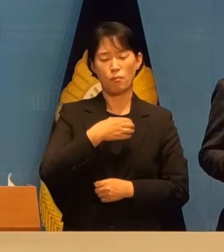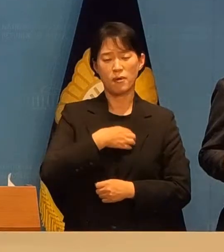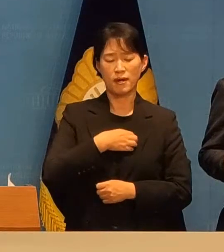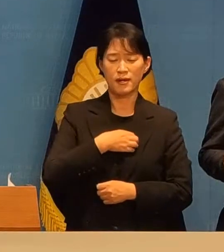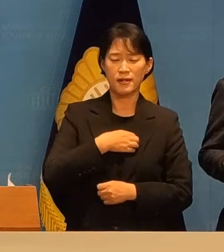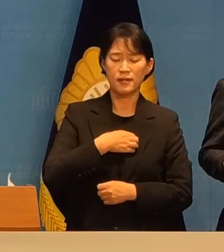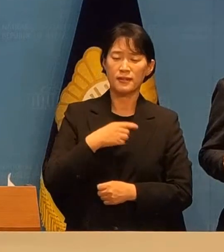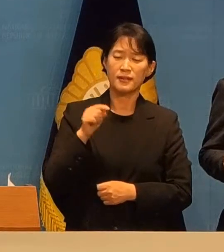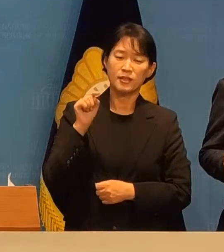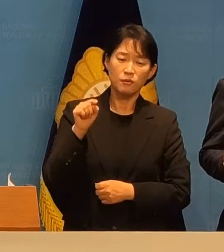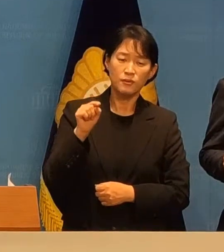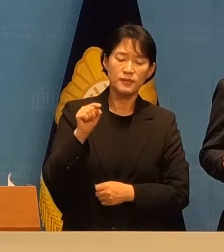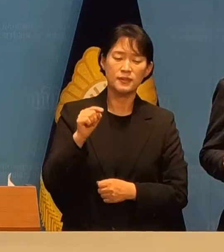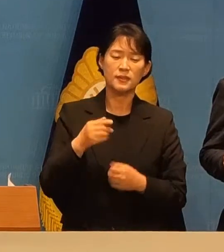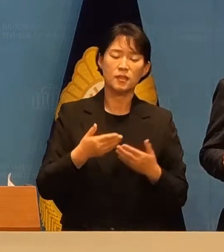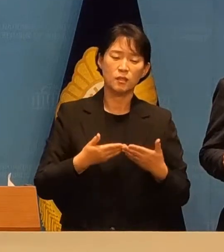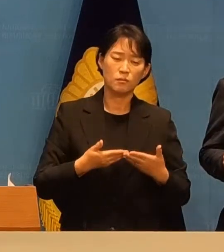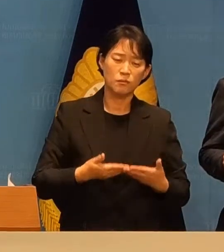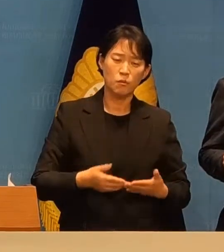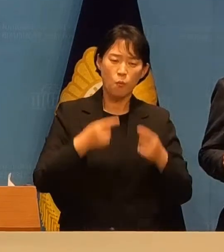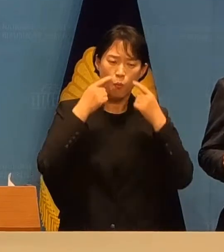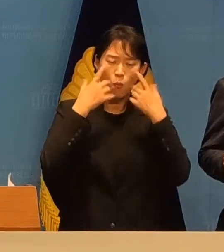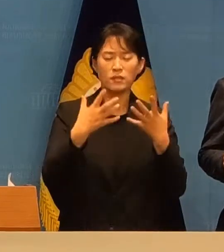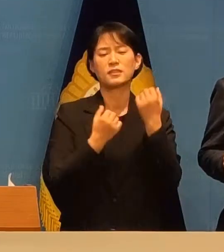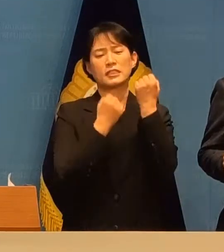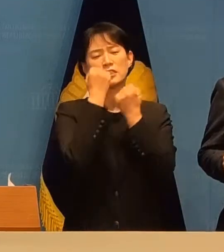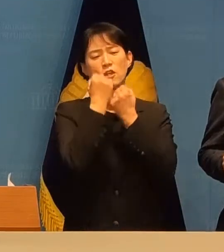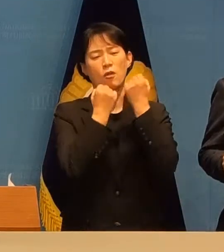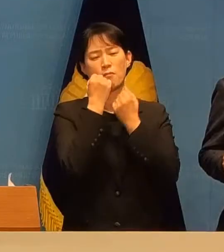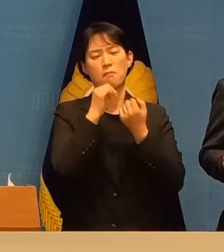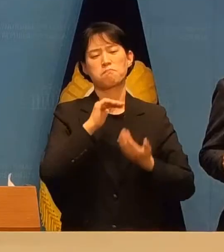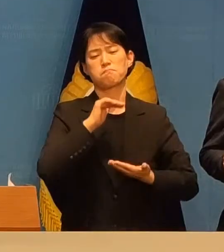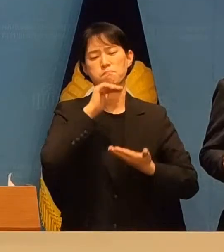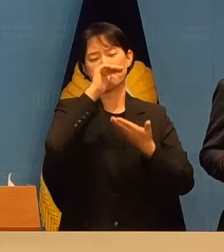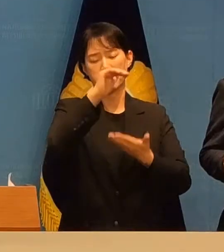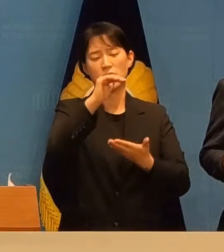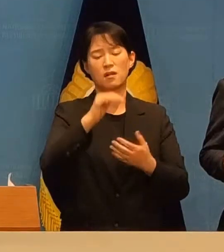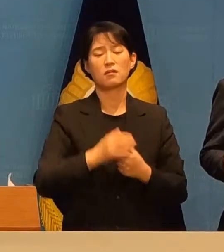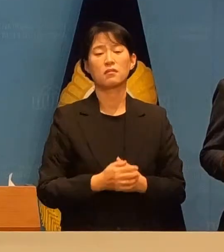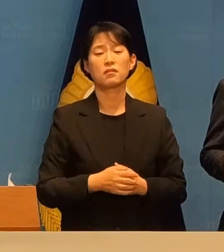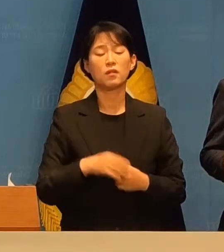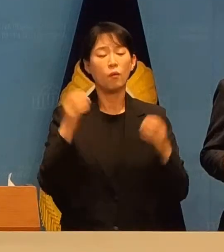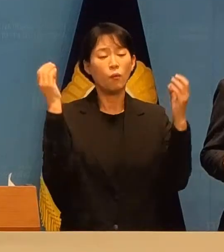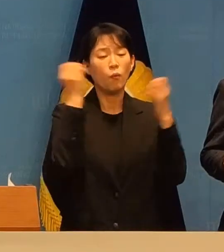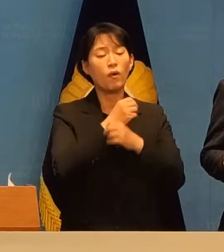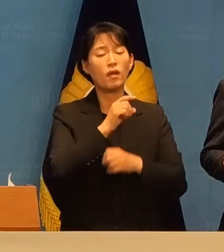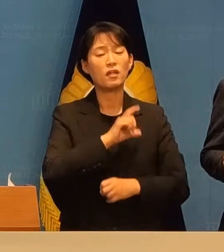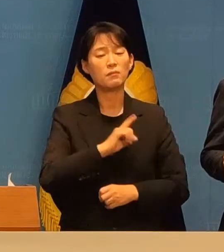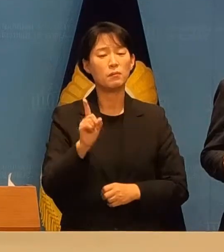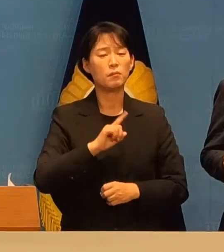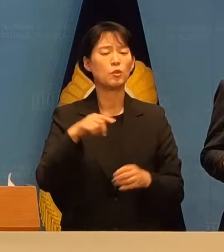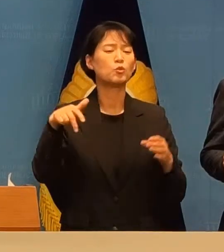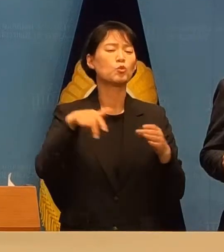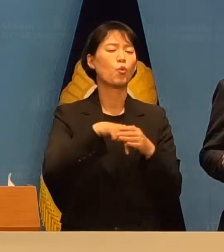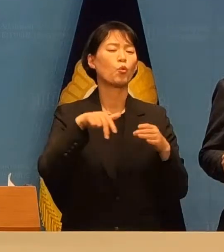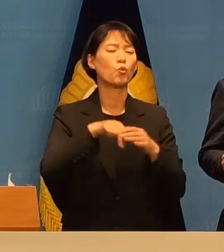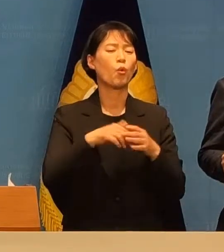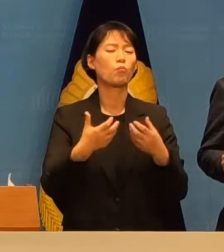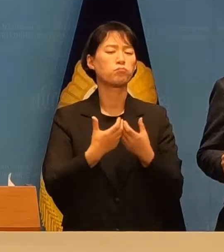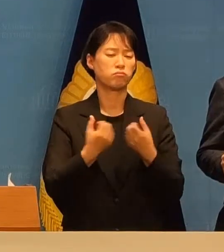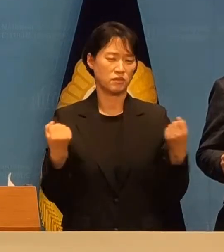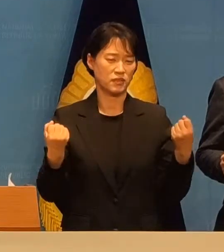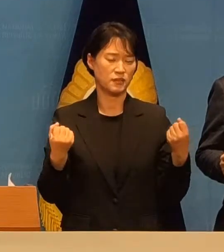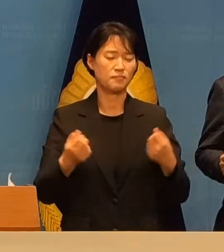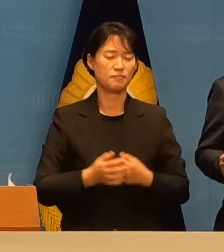신호를 차분하고 분명하게 설명하기 위한 자리입니다. 그 오해의 이름은 종교